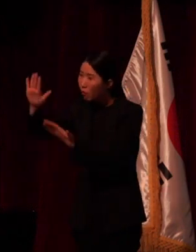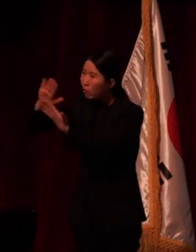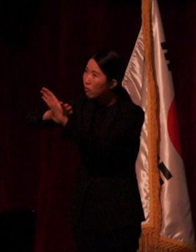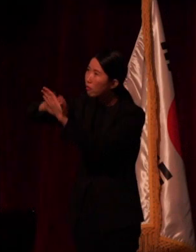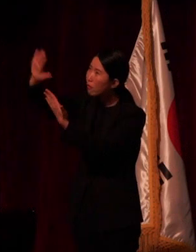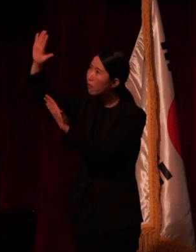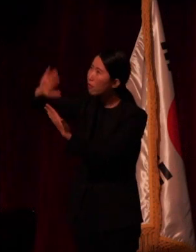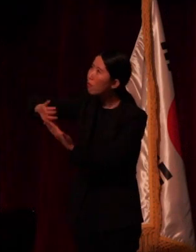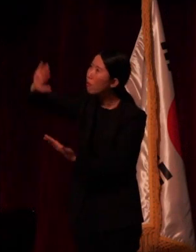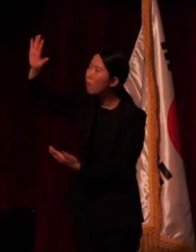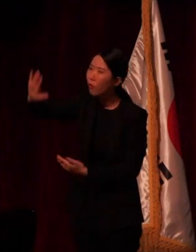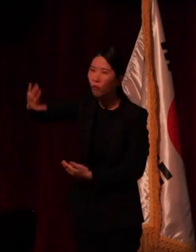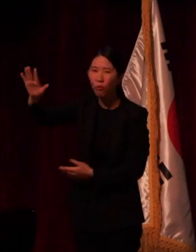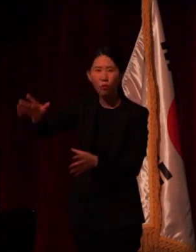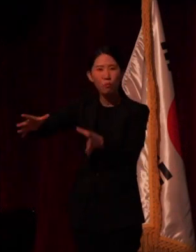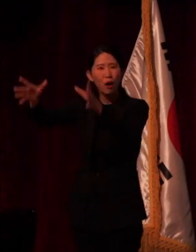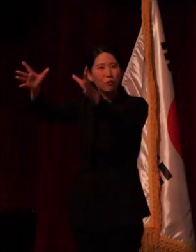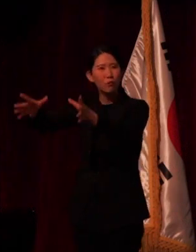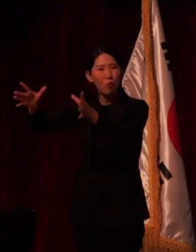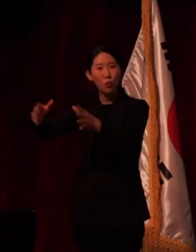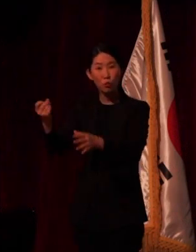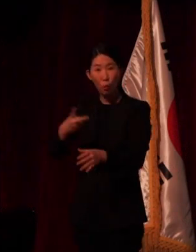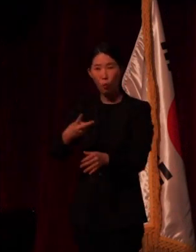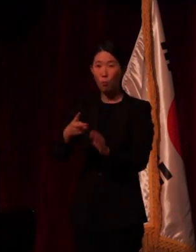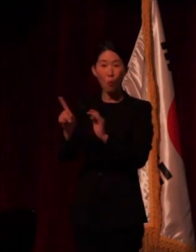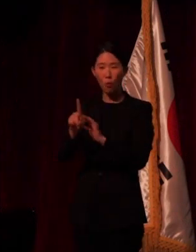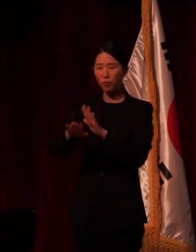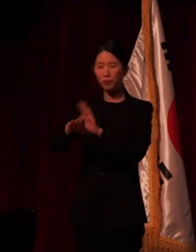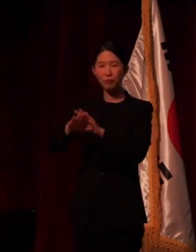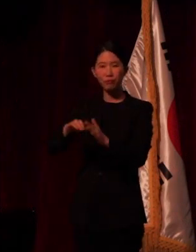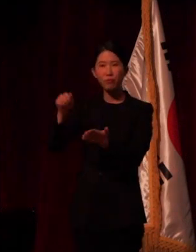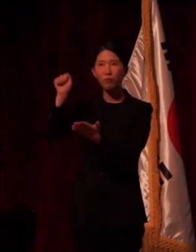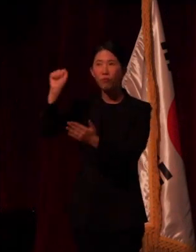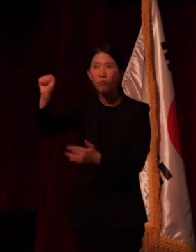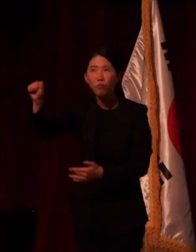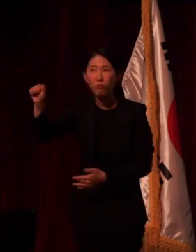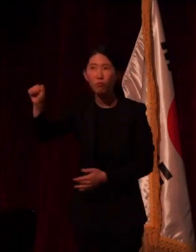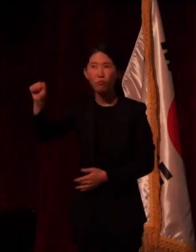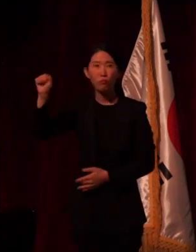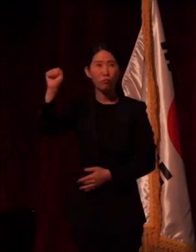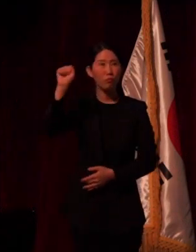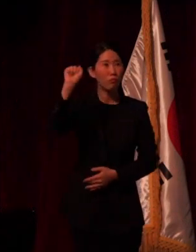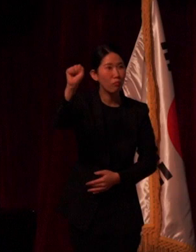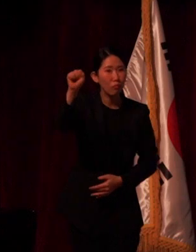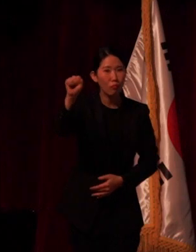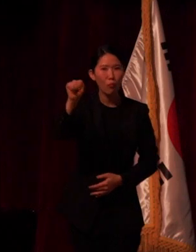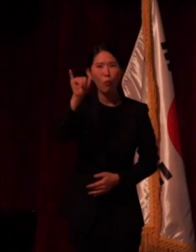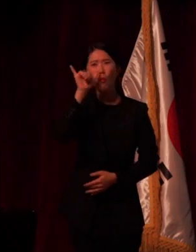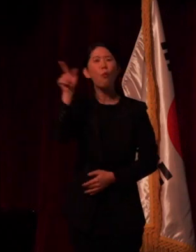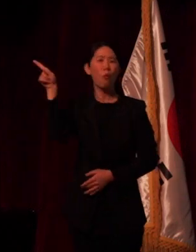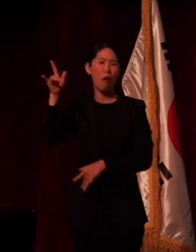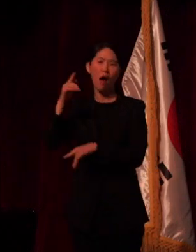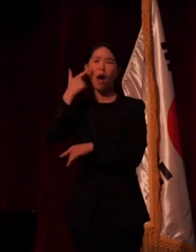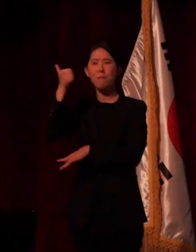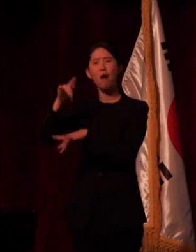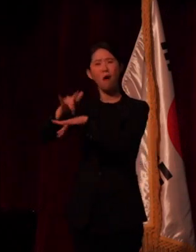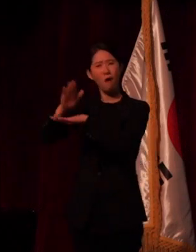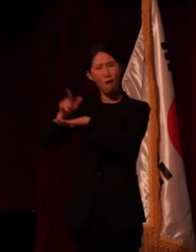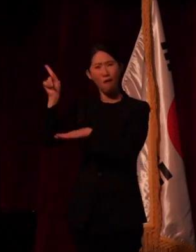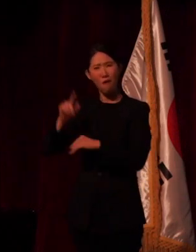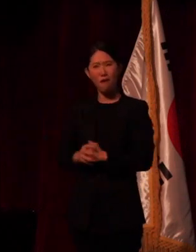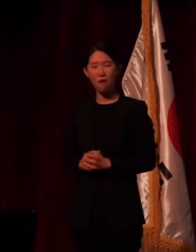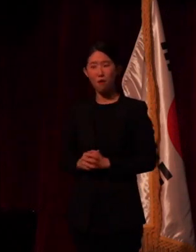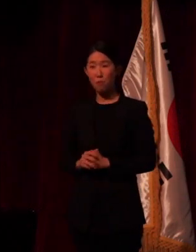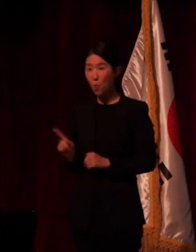만져보고 손가락을 구부려 손등으로 툭툭 칩니다.